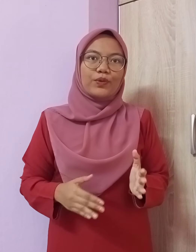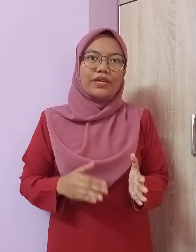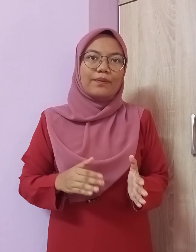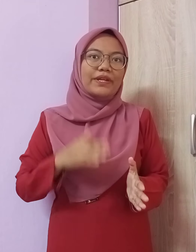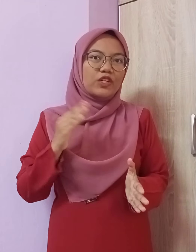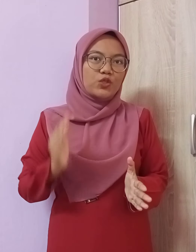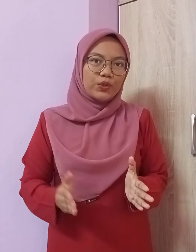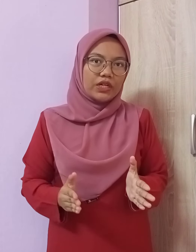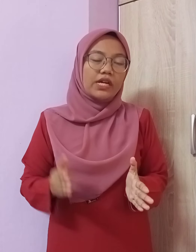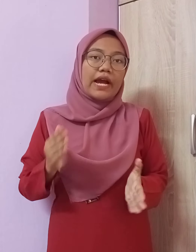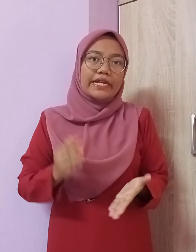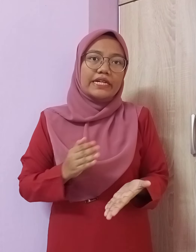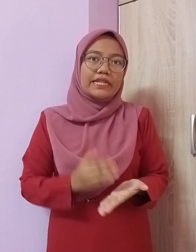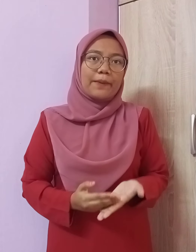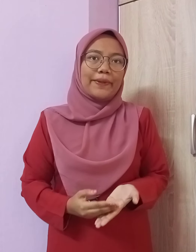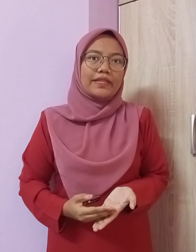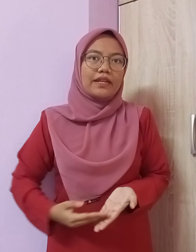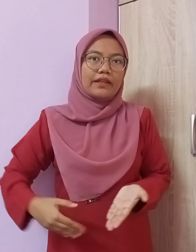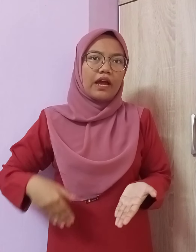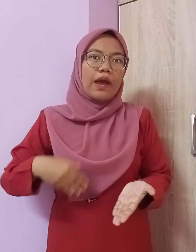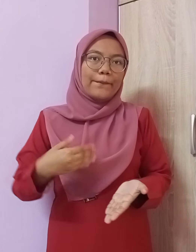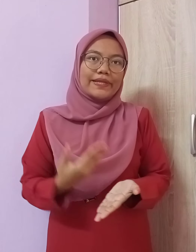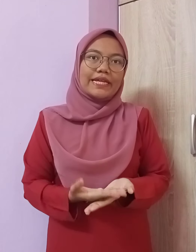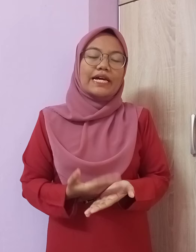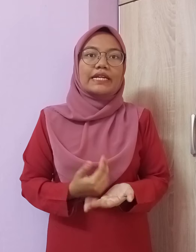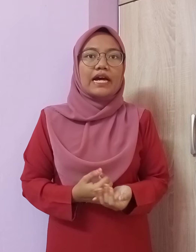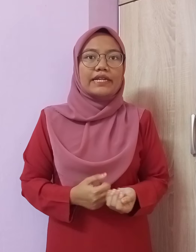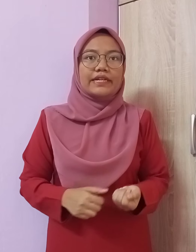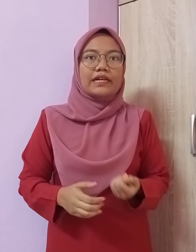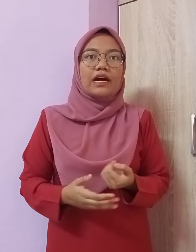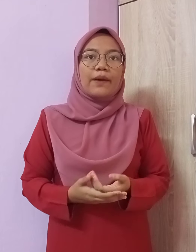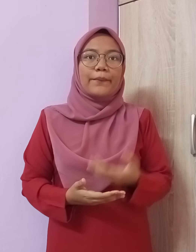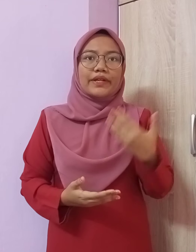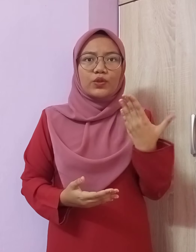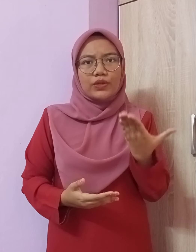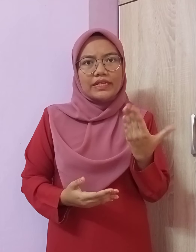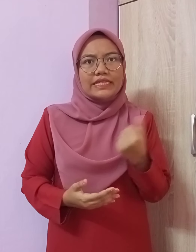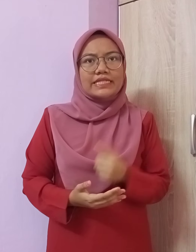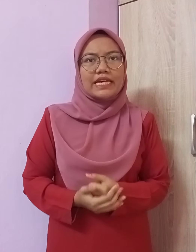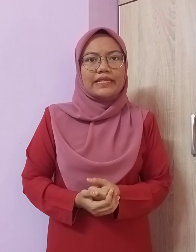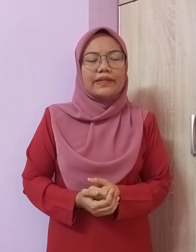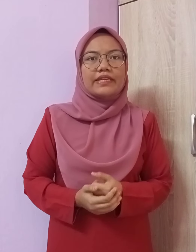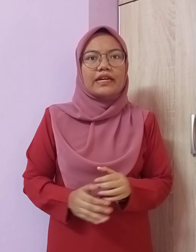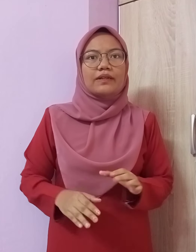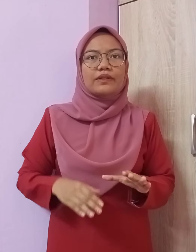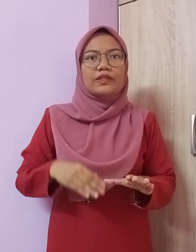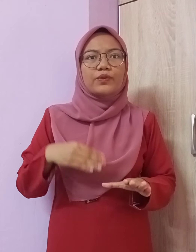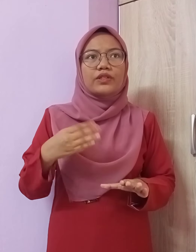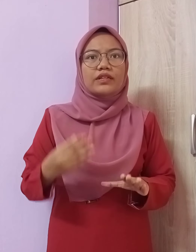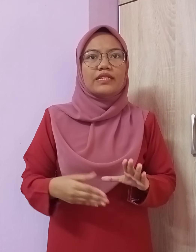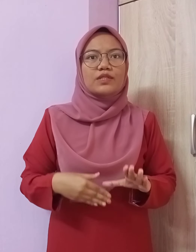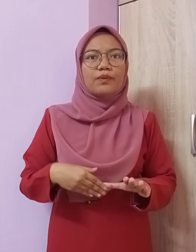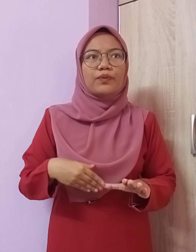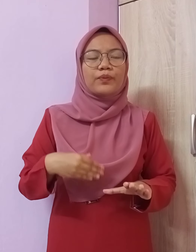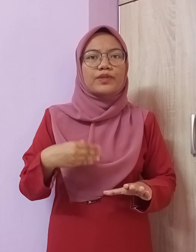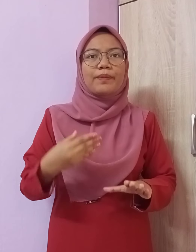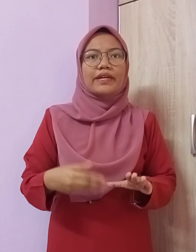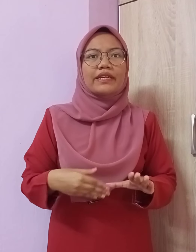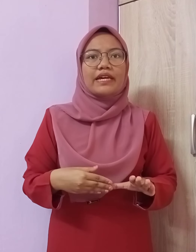budaya. Mereka juga kaya dengan pantang larang. Pantang larang adalah peraturan lisan yang digunakan sebagai